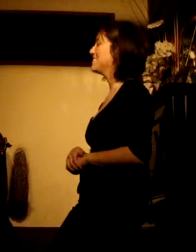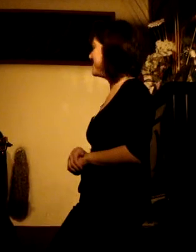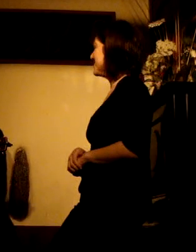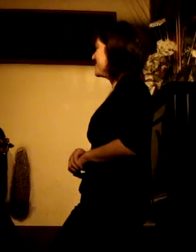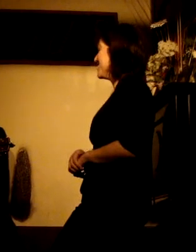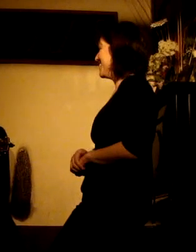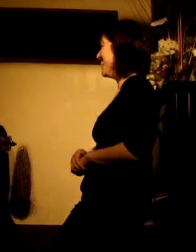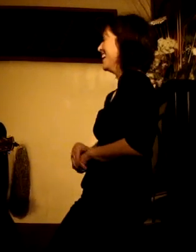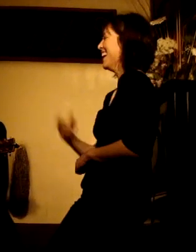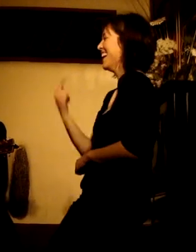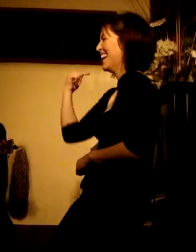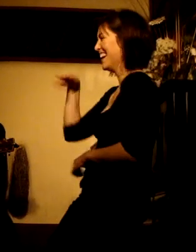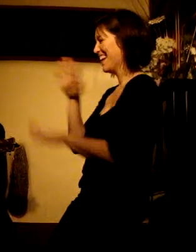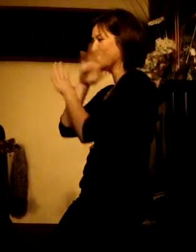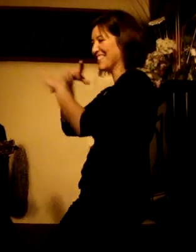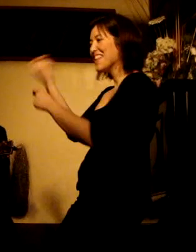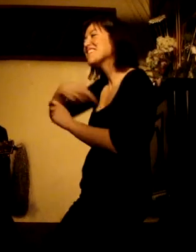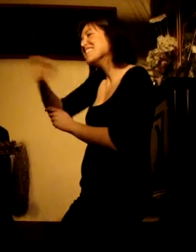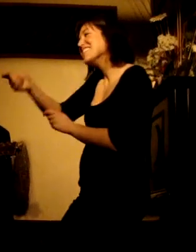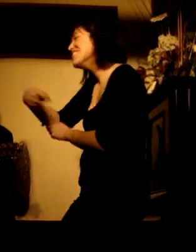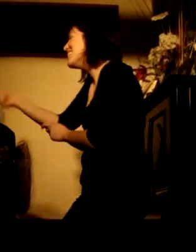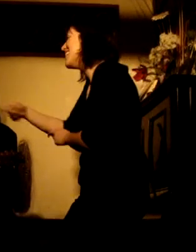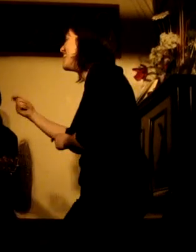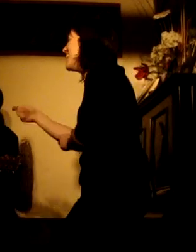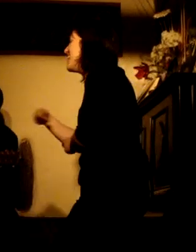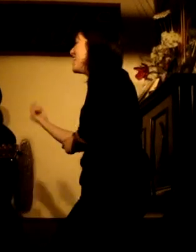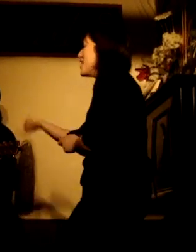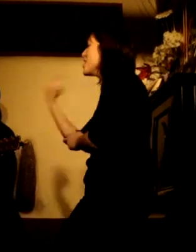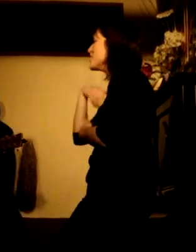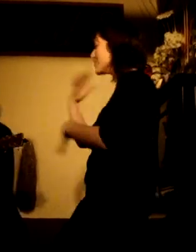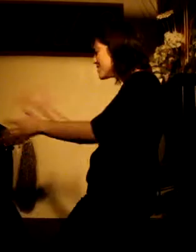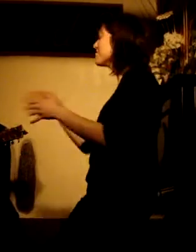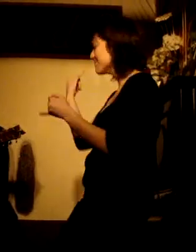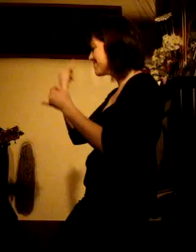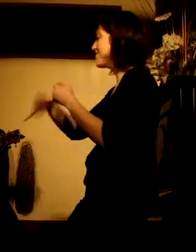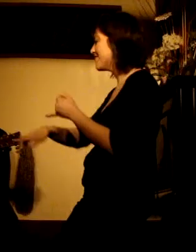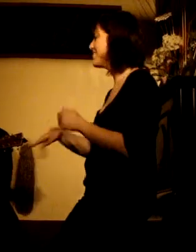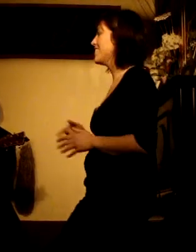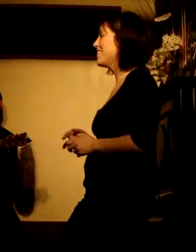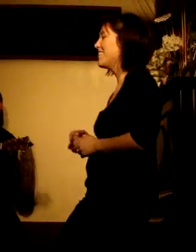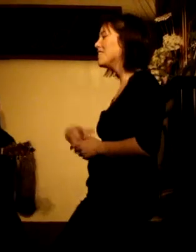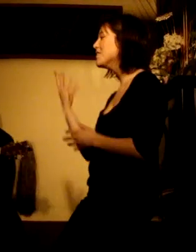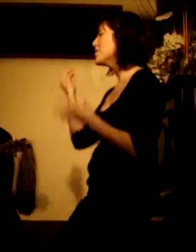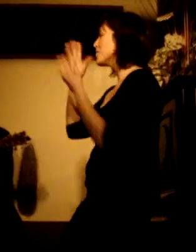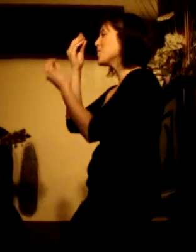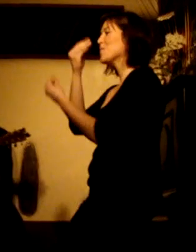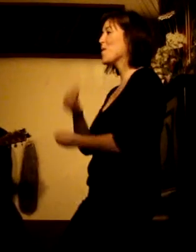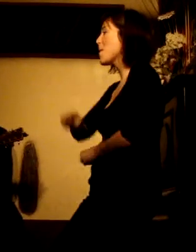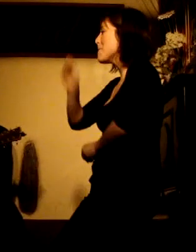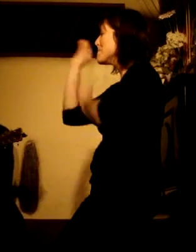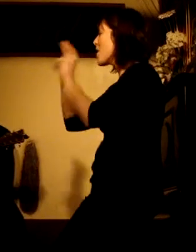pude estar a todo. Una partida de risco y al parchís conquistaré tu país. Montones